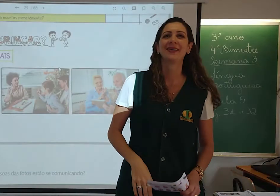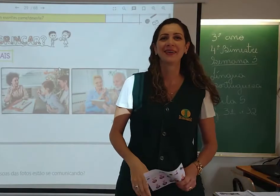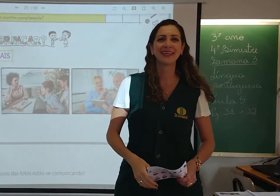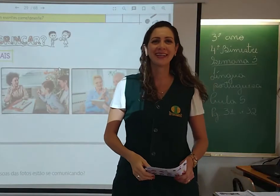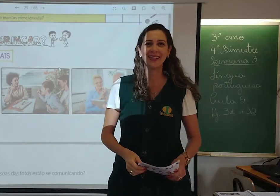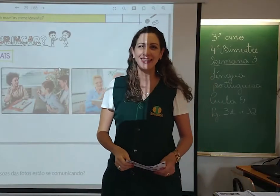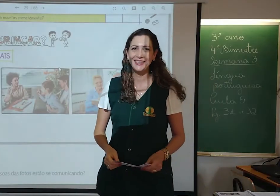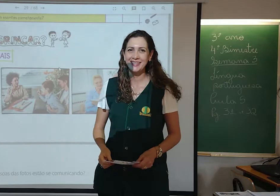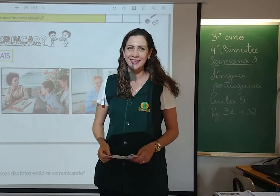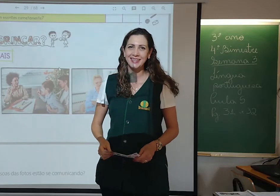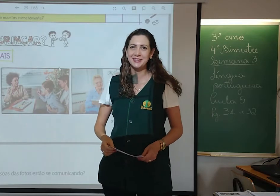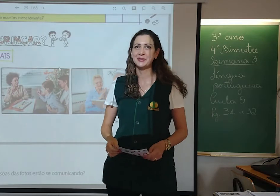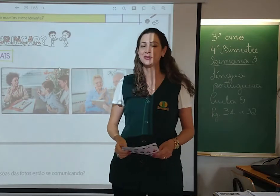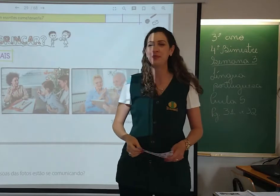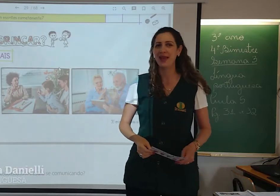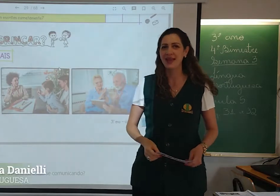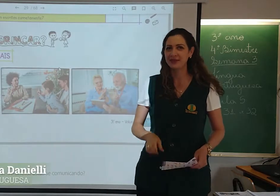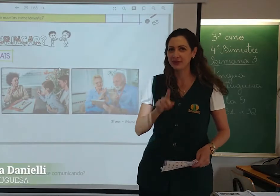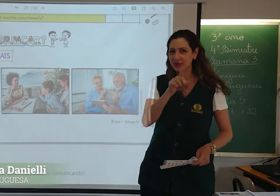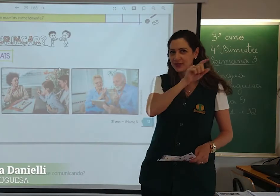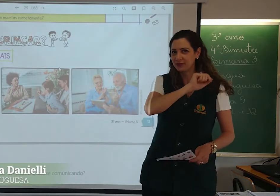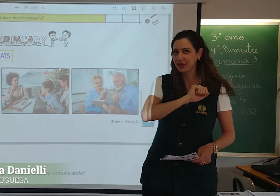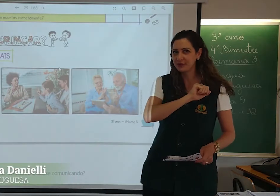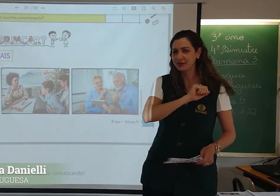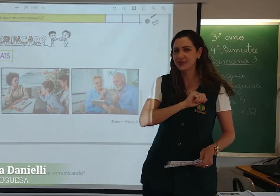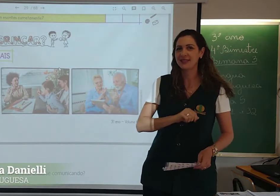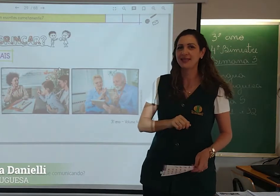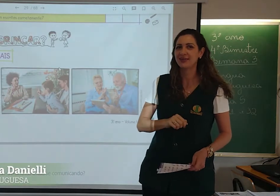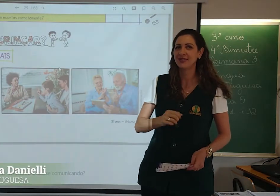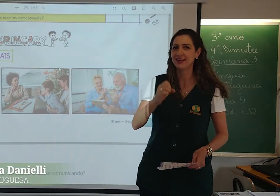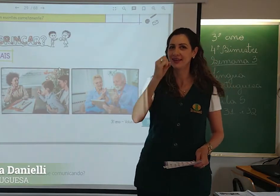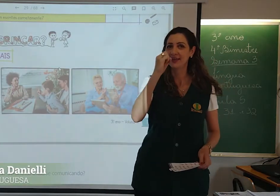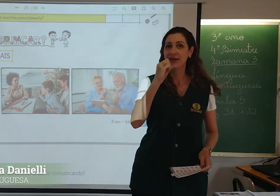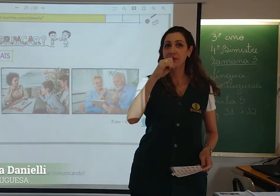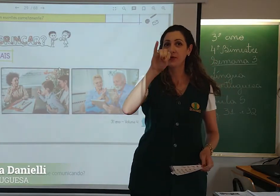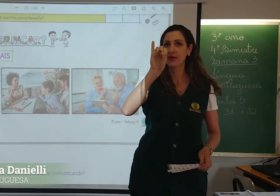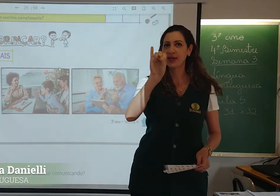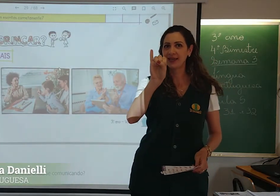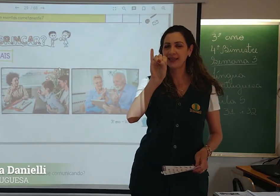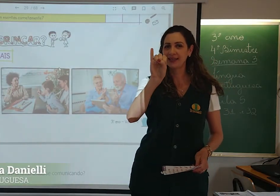Oi, galerinha, tudo bem? Foi isso que eu falei para você agora. Oi,